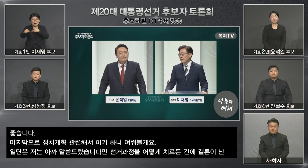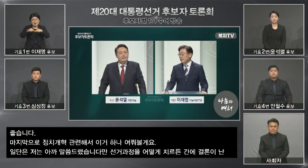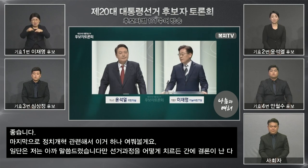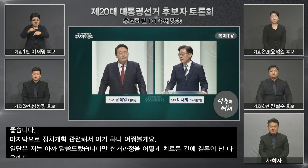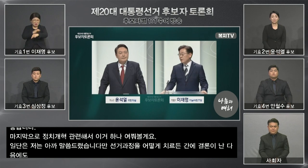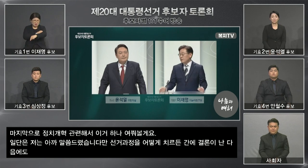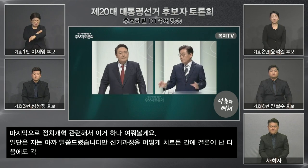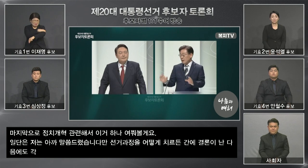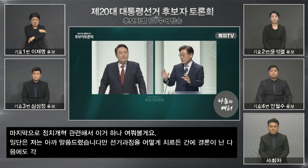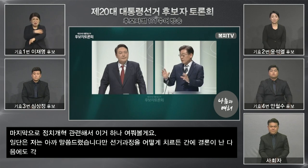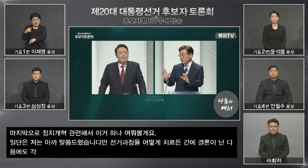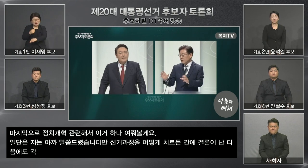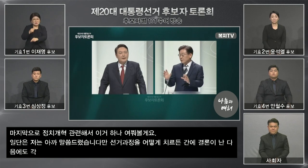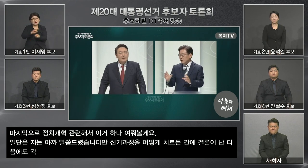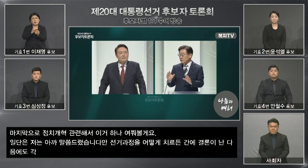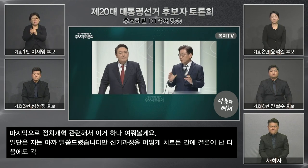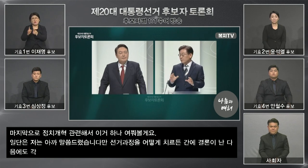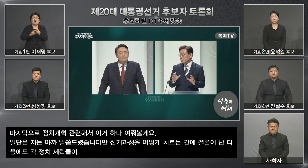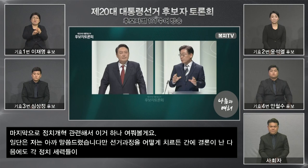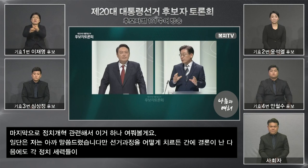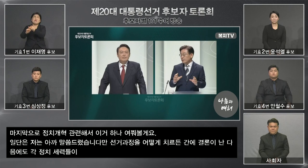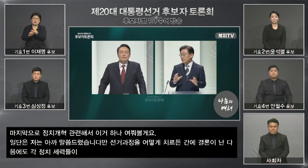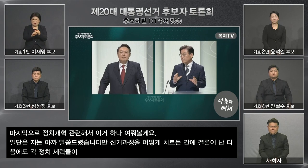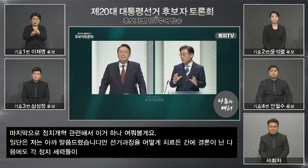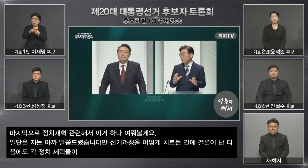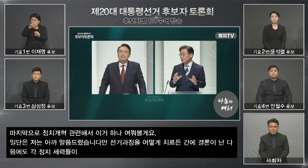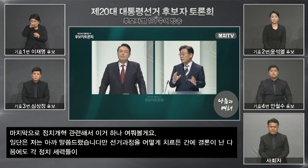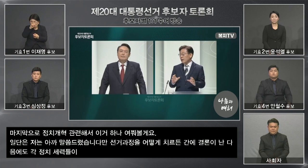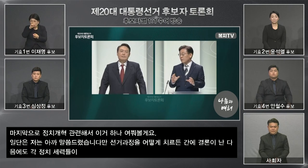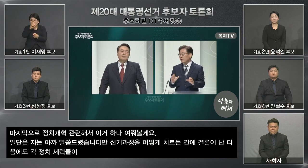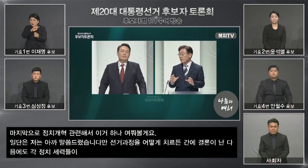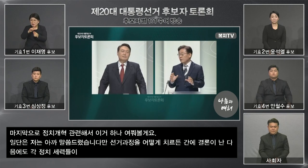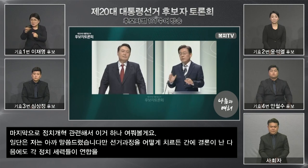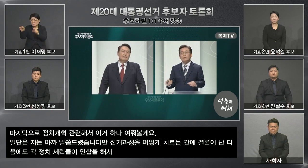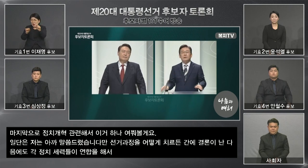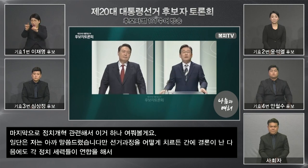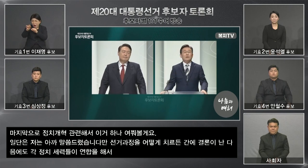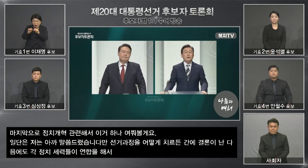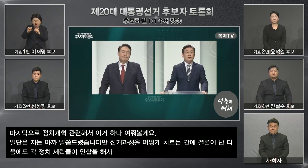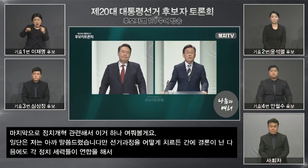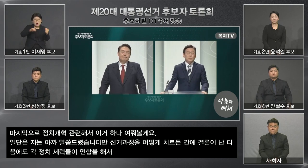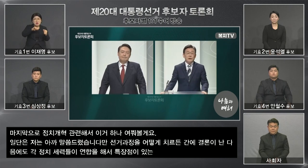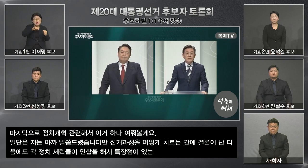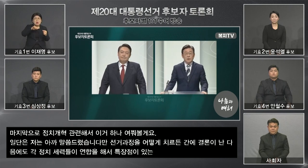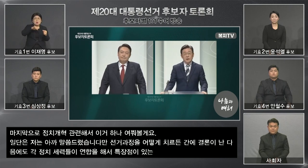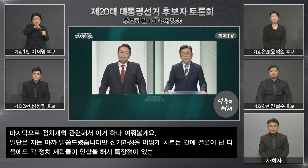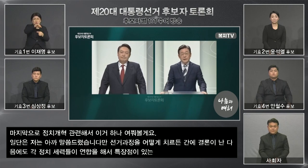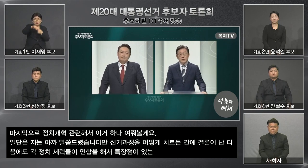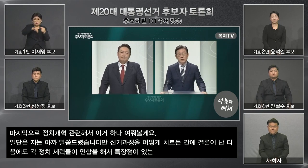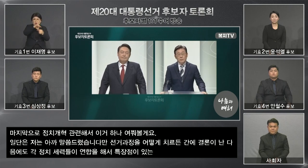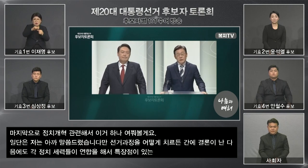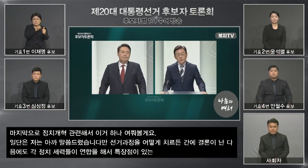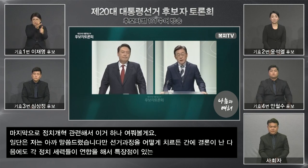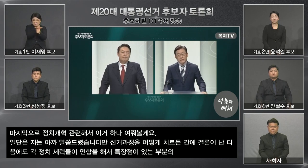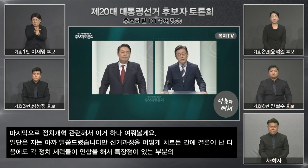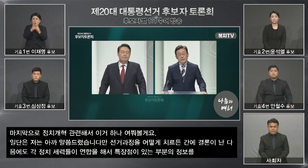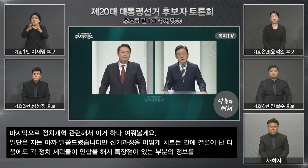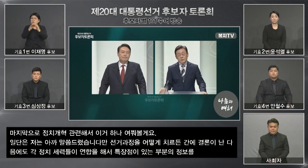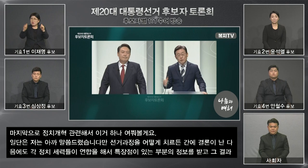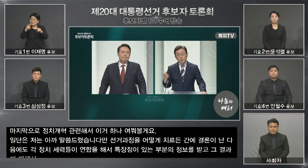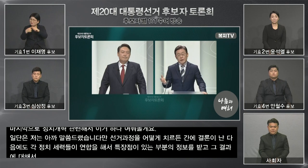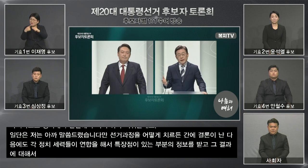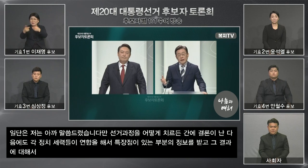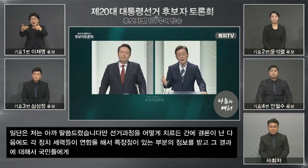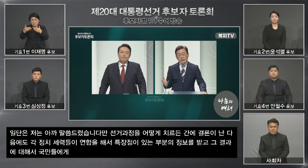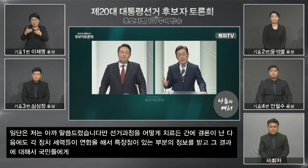연합을 해서 각 특장점이 있는 부분들의 정부 운영을 막고 그 결과에 대해서 국민들에게 평가받는 그런 방식으로 가는